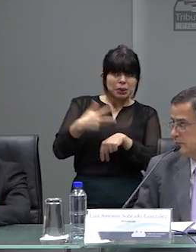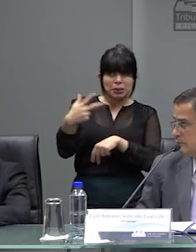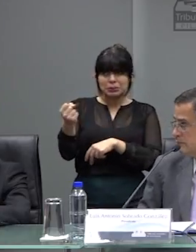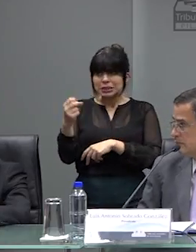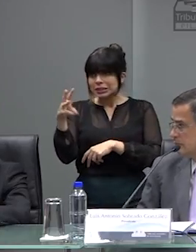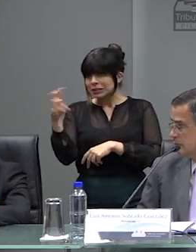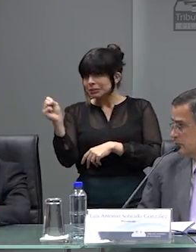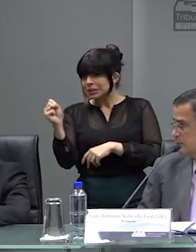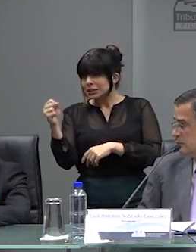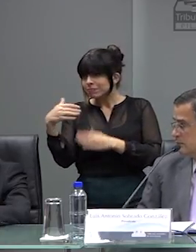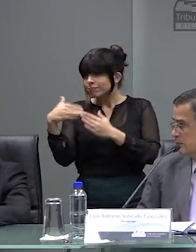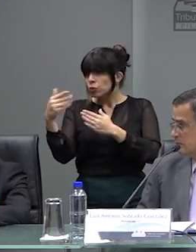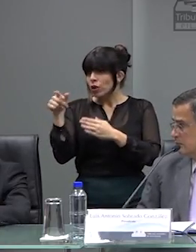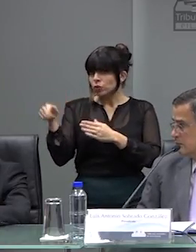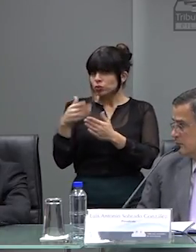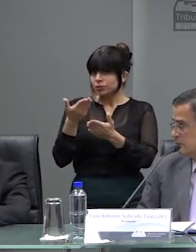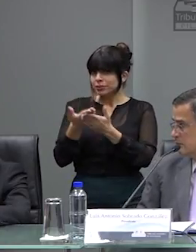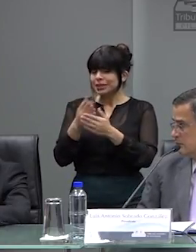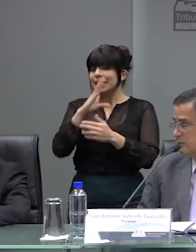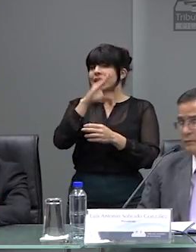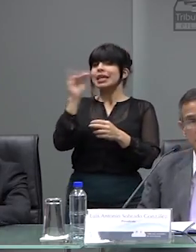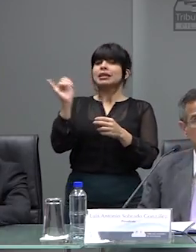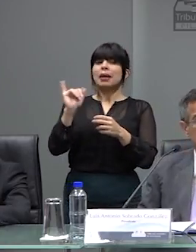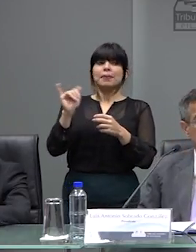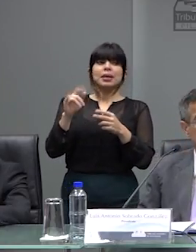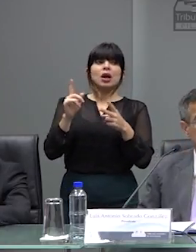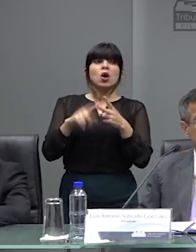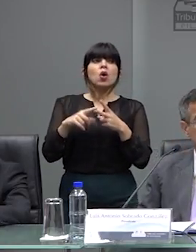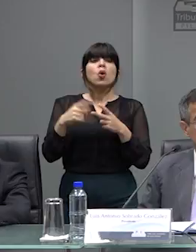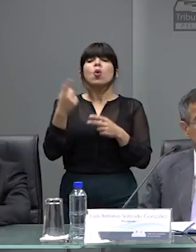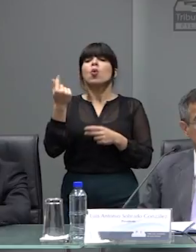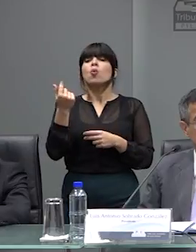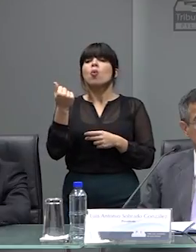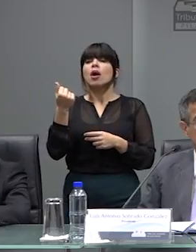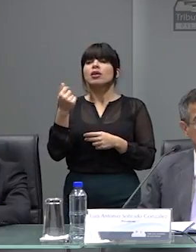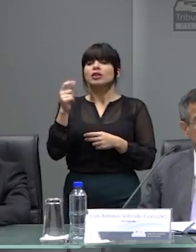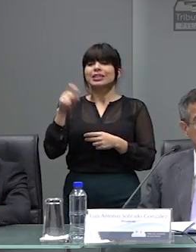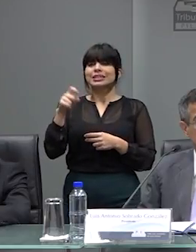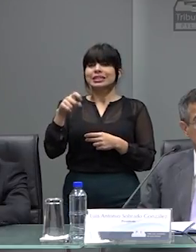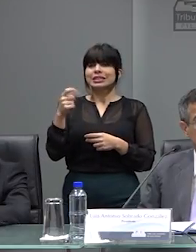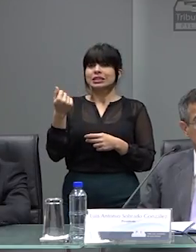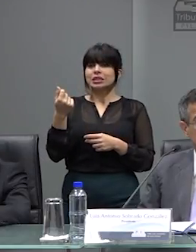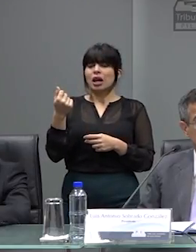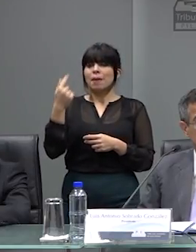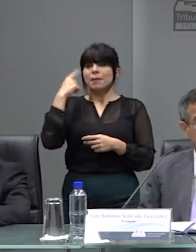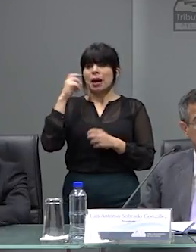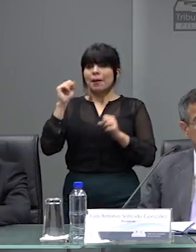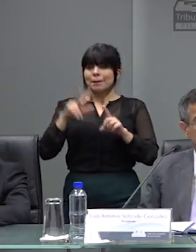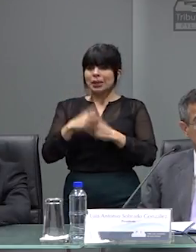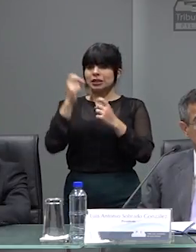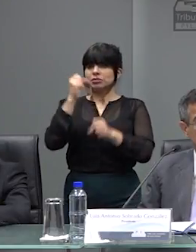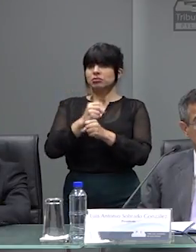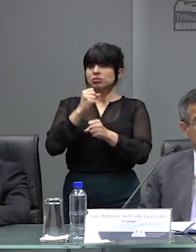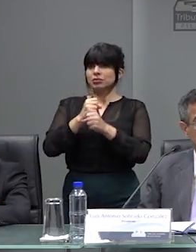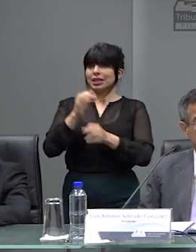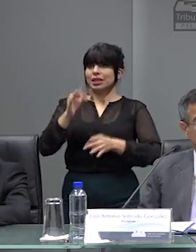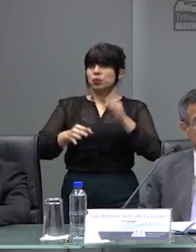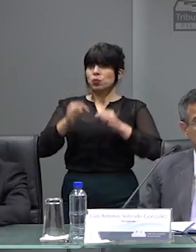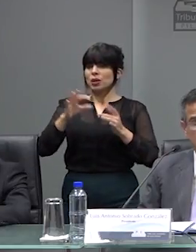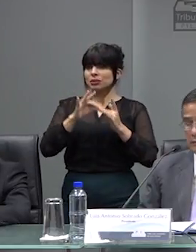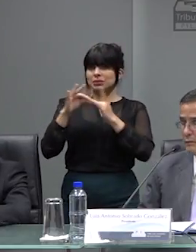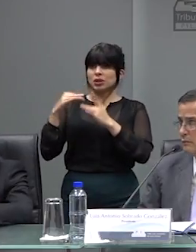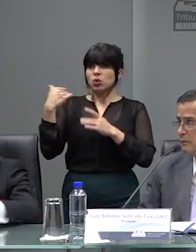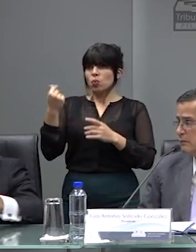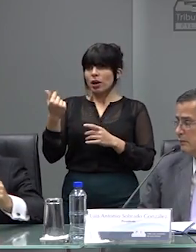6 meses de cuando usted lo presente. Y también, ¿cuánto es el monto de que se requiere para poner en operaciones ya lo que son los tribunales especializados?